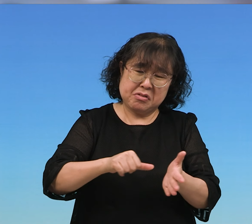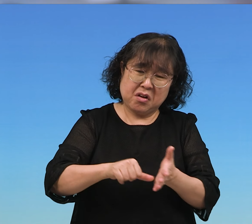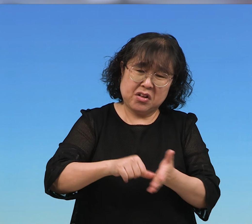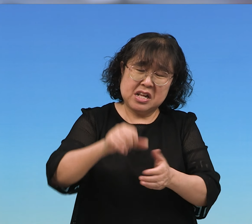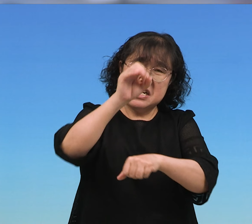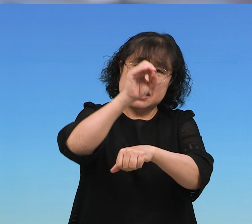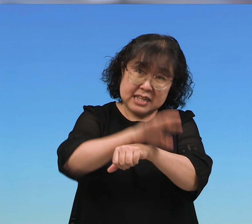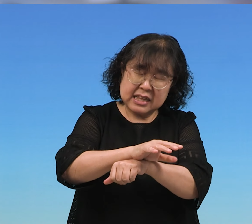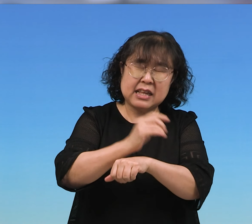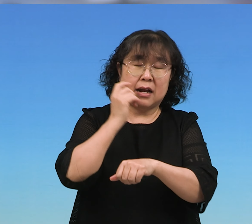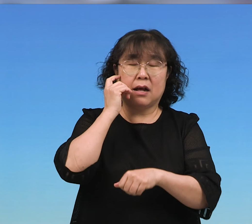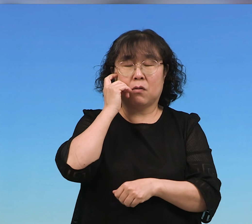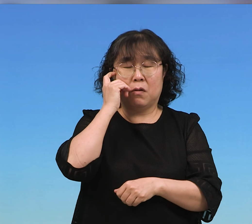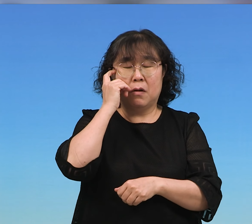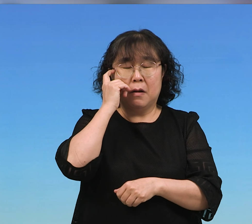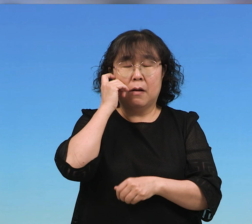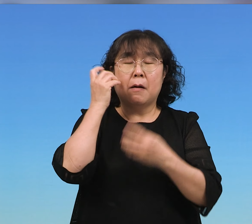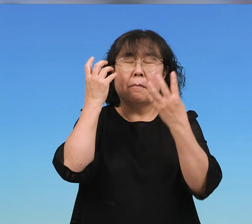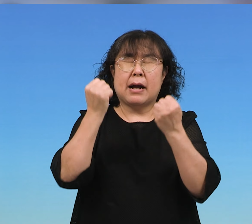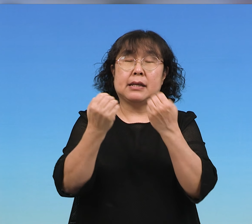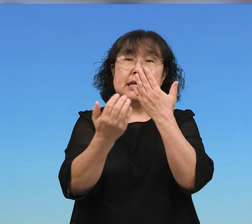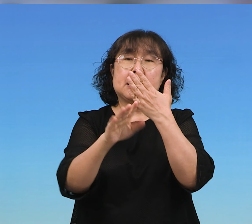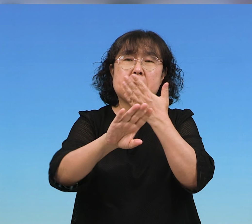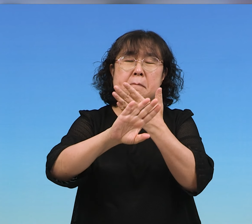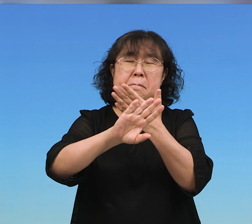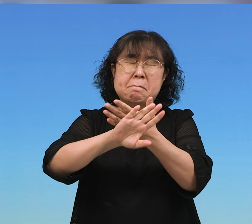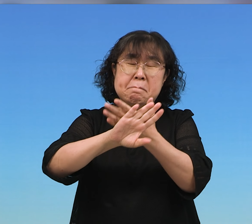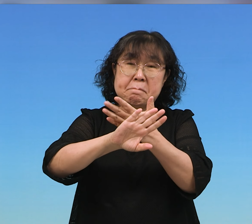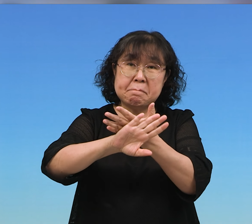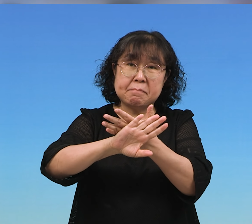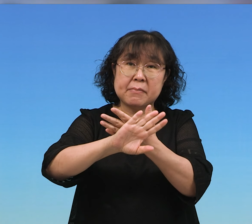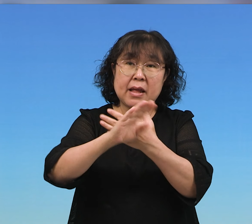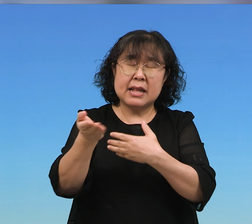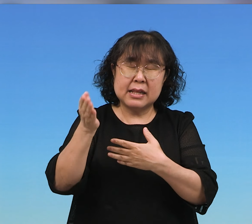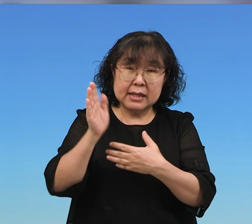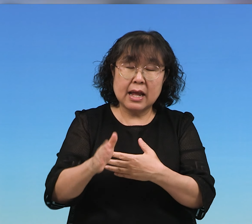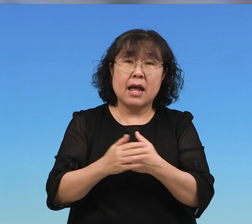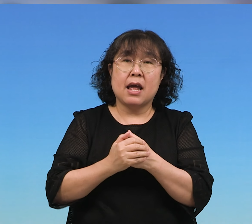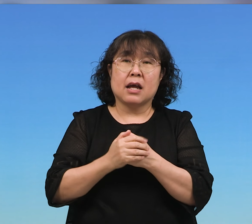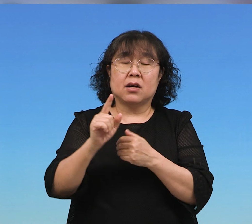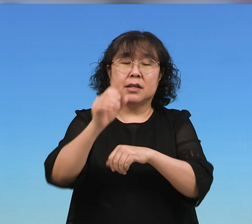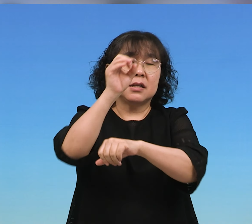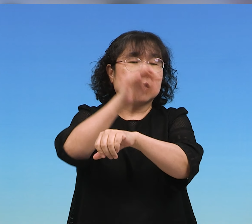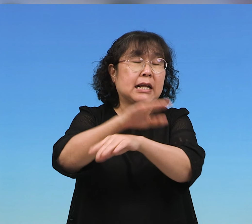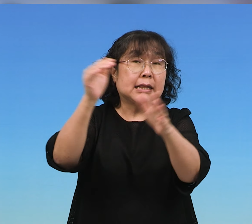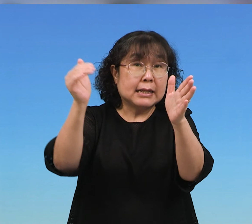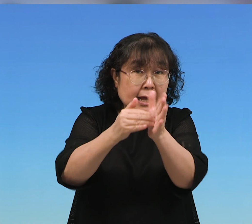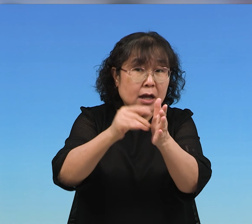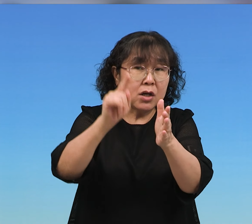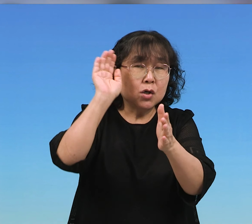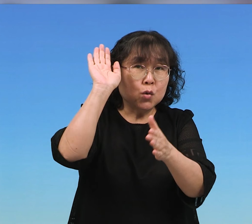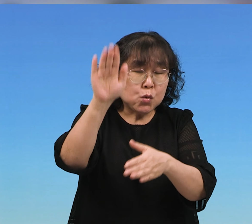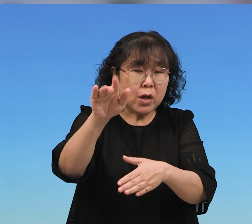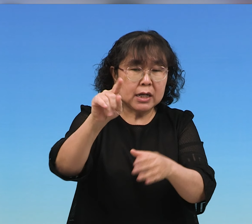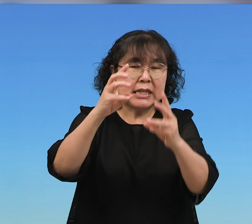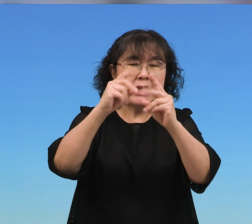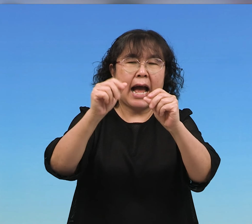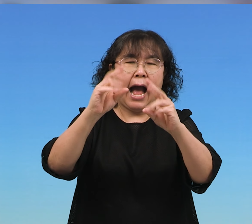기사와 수많은 반대가 있는데 이거를 무릅쓰고 이제 알래스카를 매입하고 났더니요. 그 후에 뭐 다